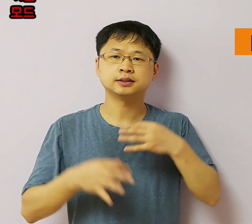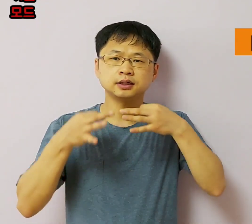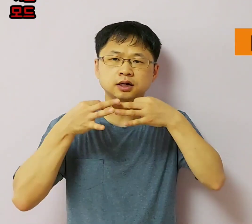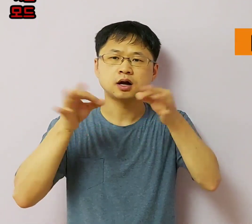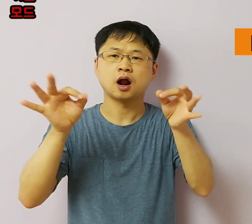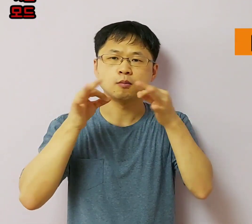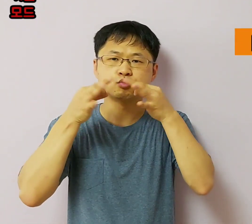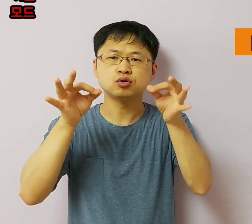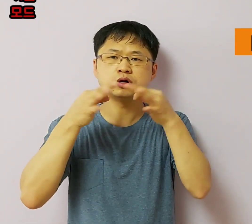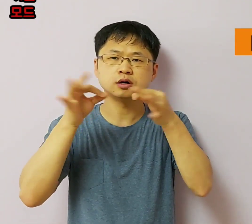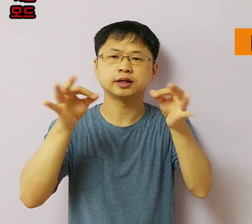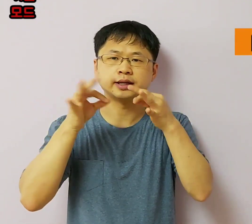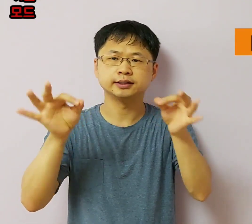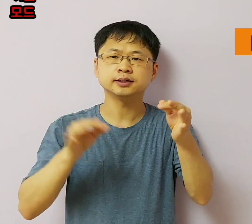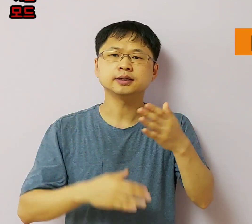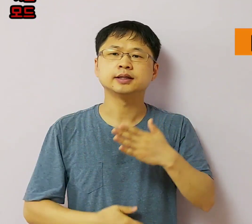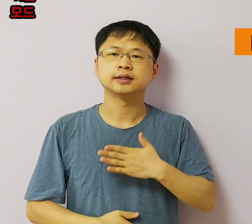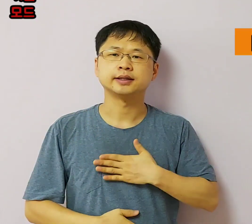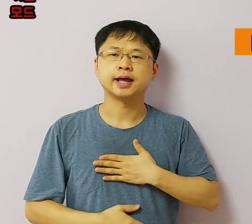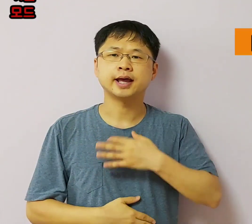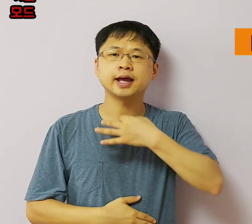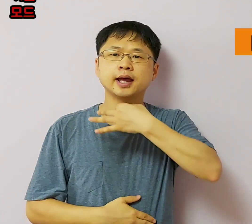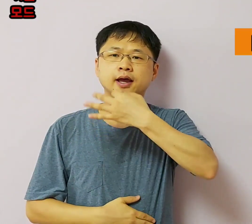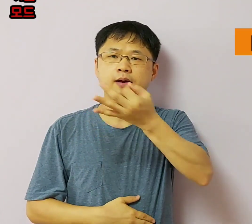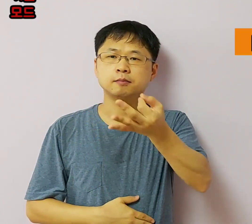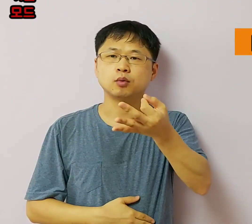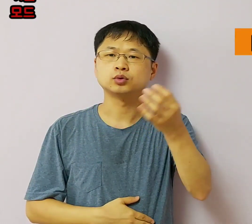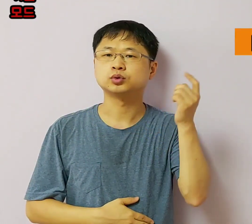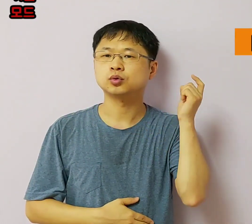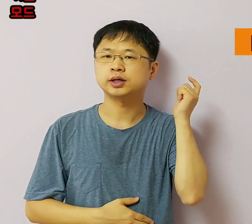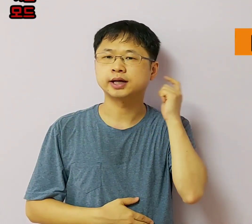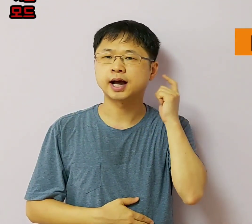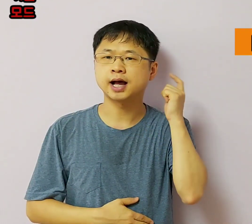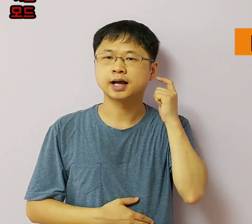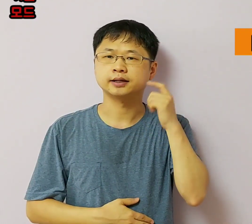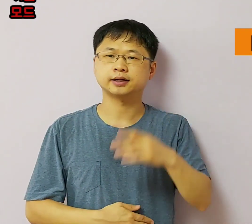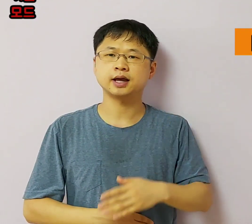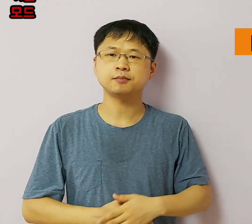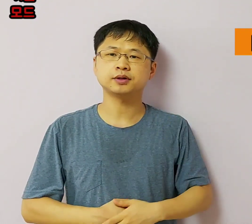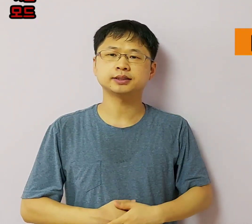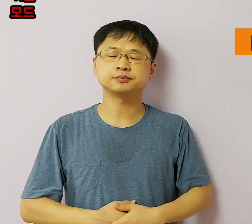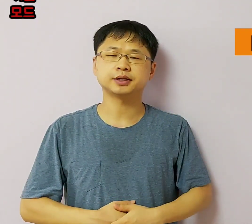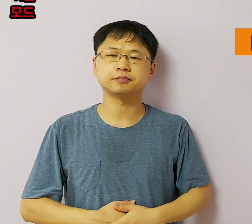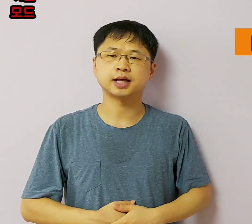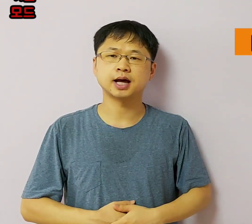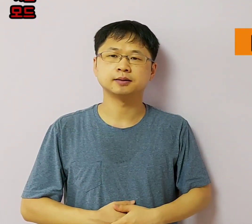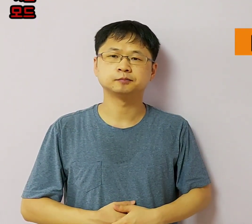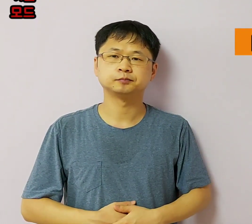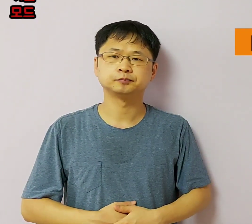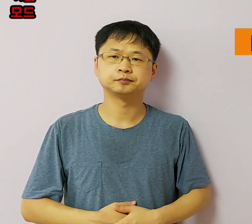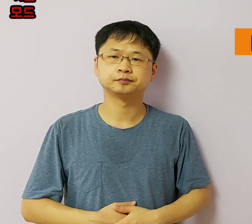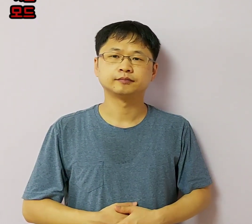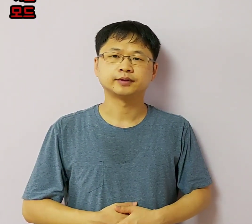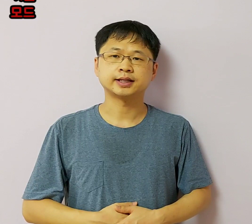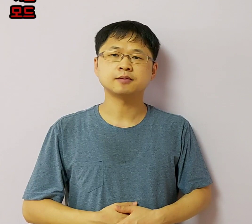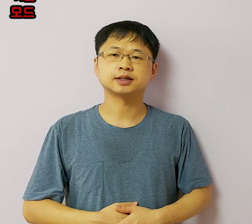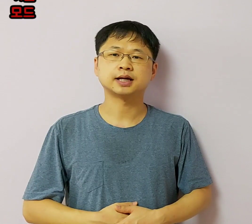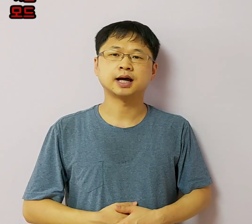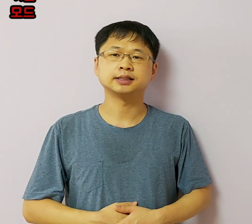나를 불러대는 내 목소리가 이렇게 표현하시면 됩니다. 네, 다음 가사.